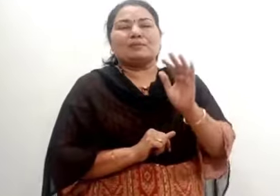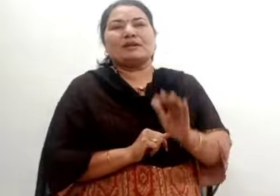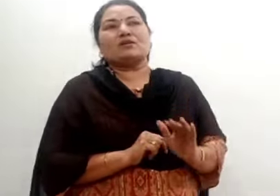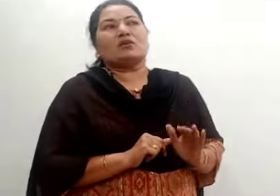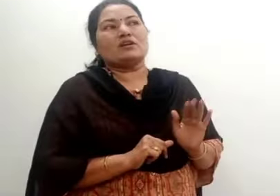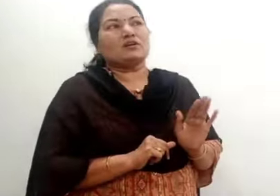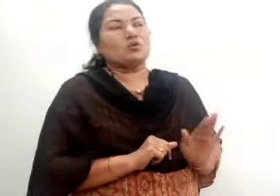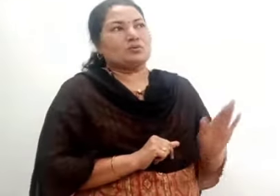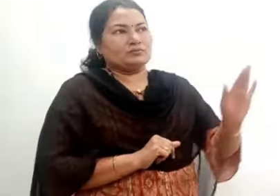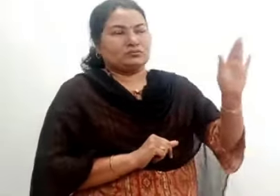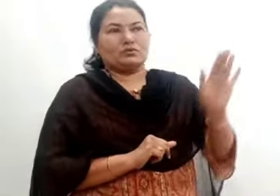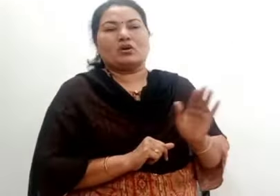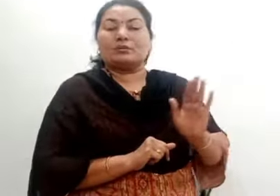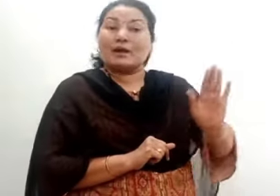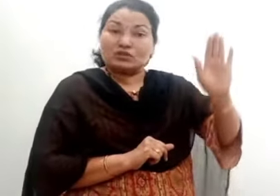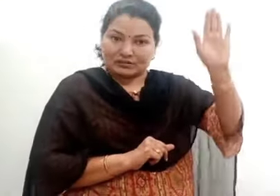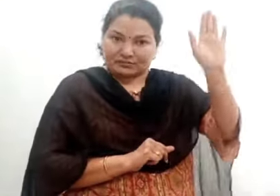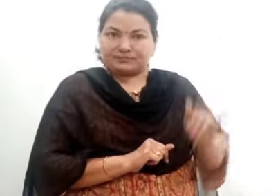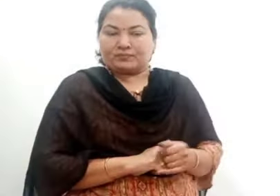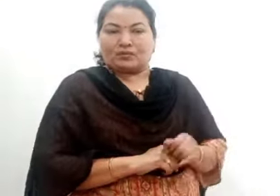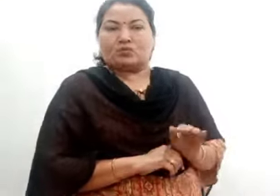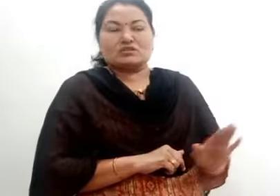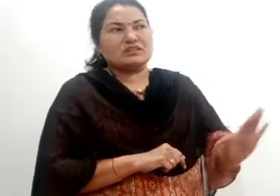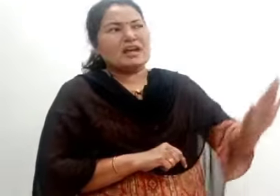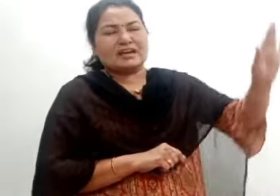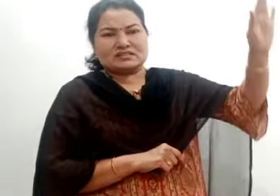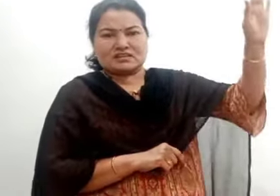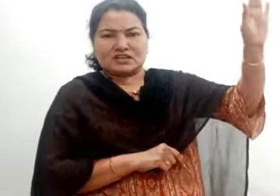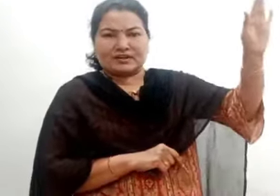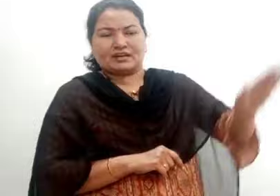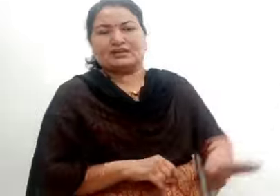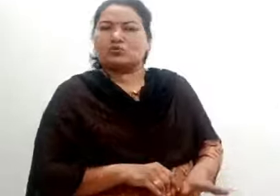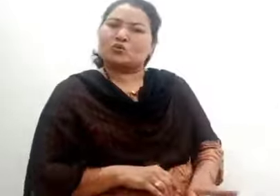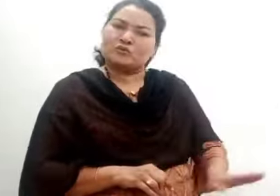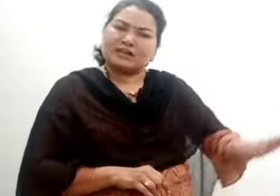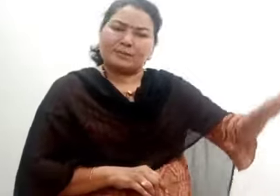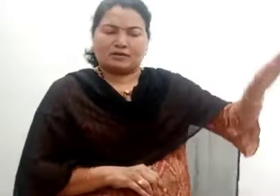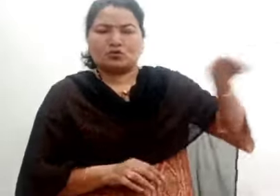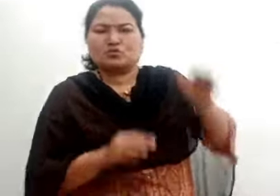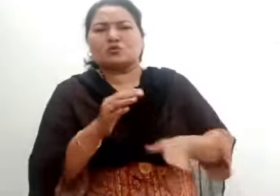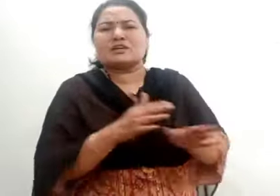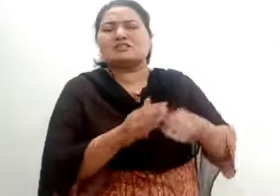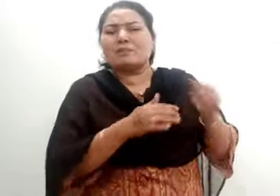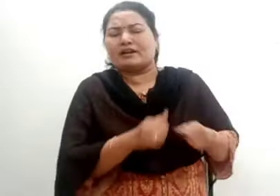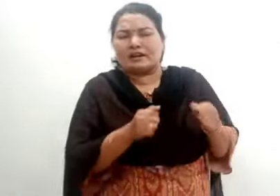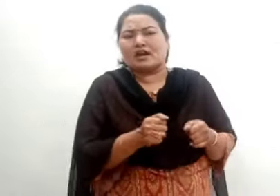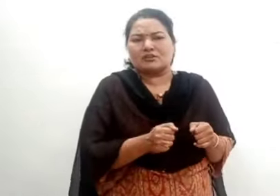क्लाइम्बिंग ऑन अ रोड किंवा ऑन अ माउंटेन, चढ आहे असं रस्त्यावर एखादा, आणि तुम्ही खूप जास्त पळलेले आहात,